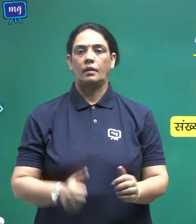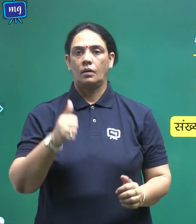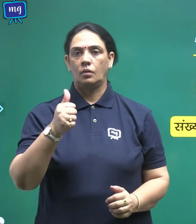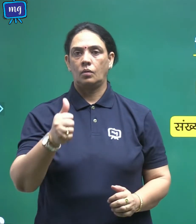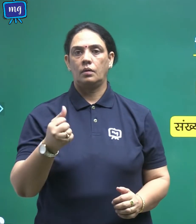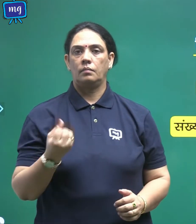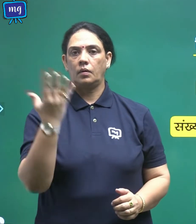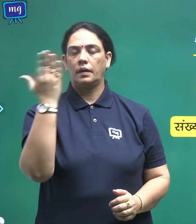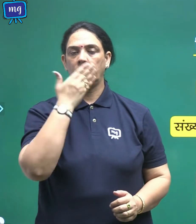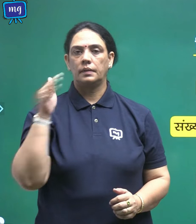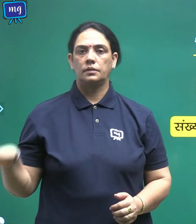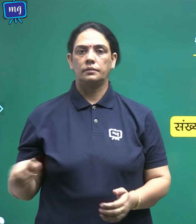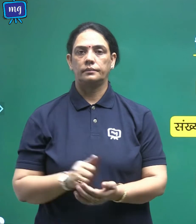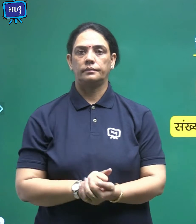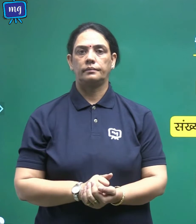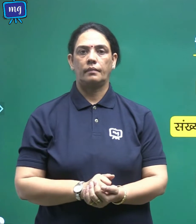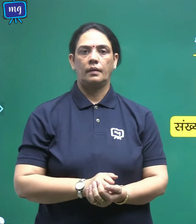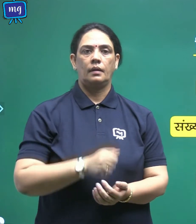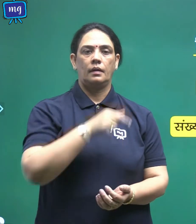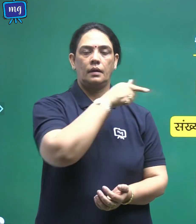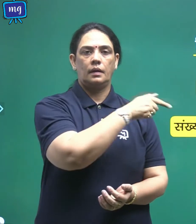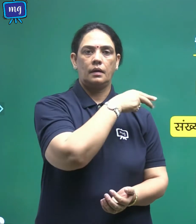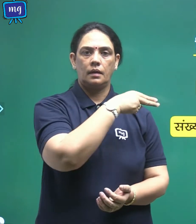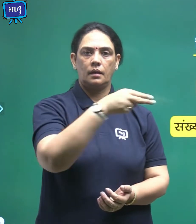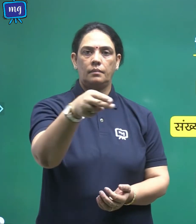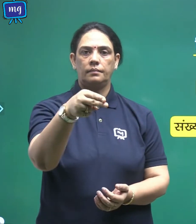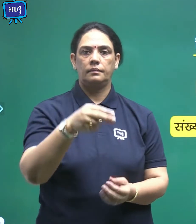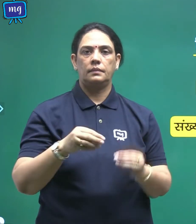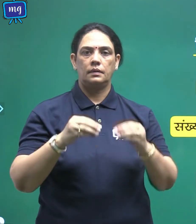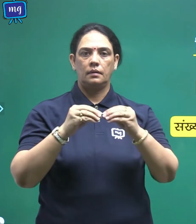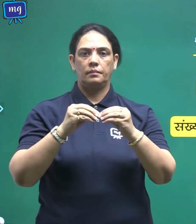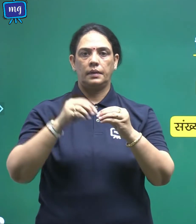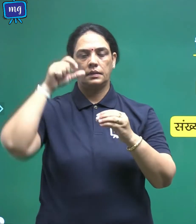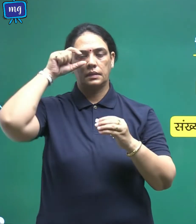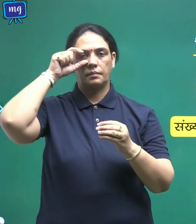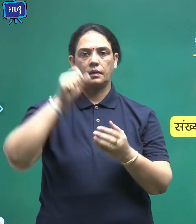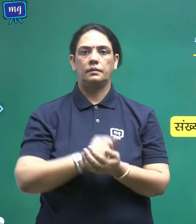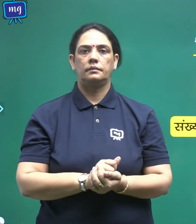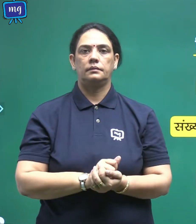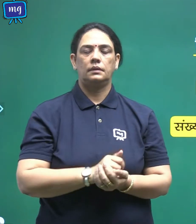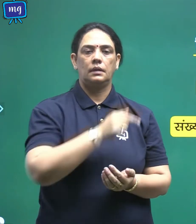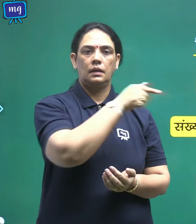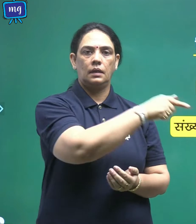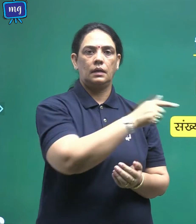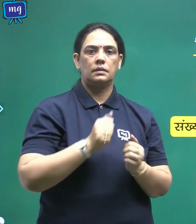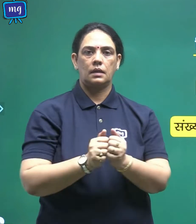गुड मॉर्निंग बच्चों। मेरा नाम भुवनेश शर्मा, मेरे